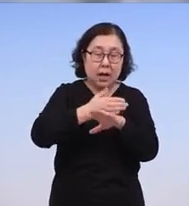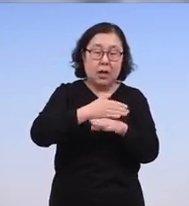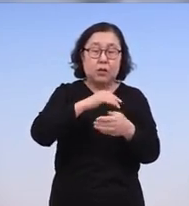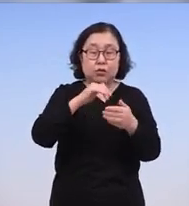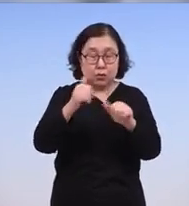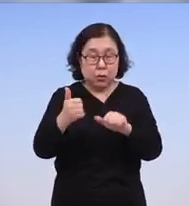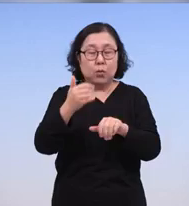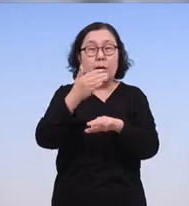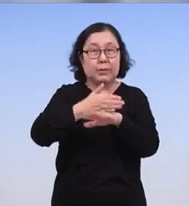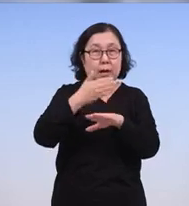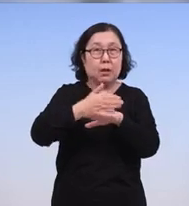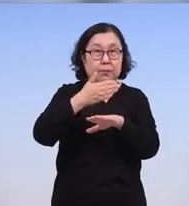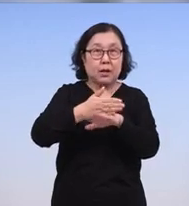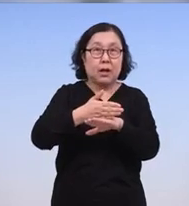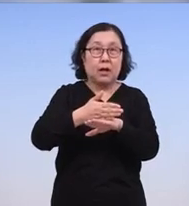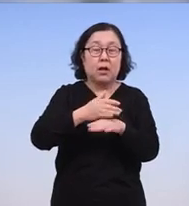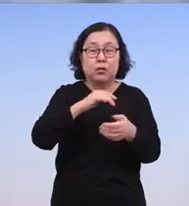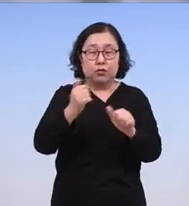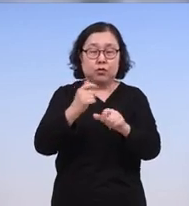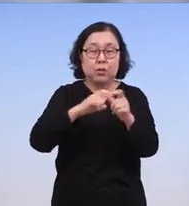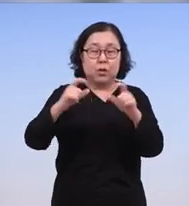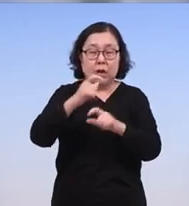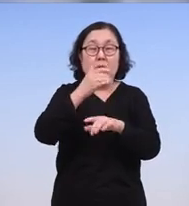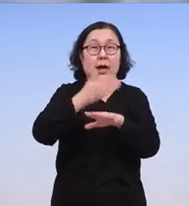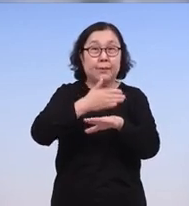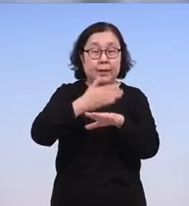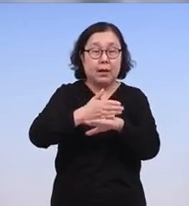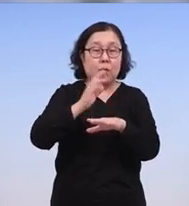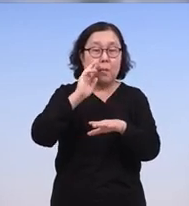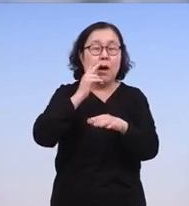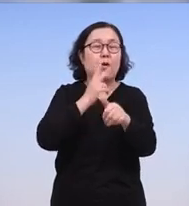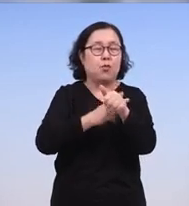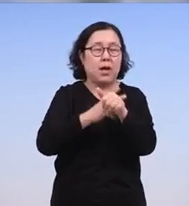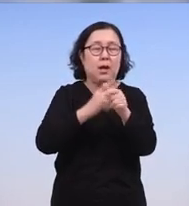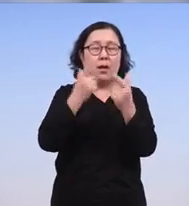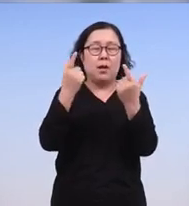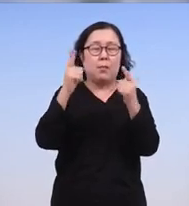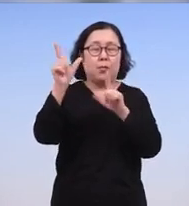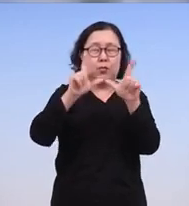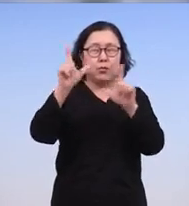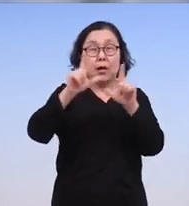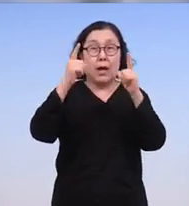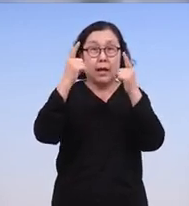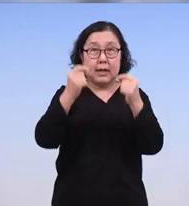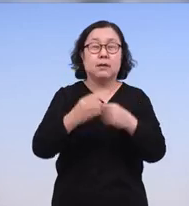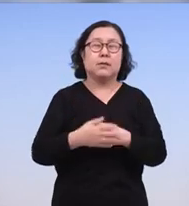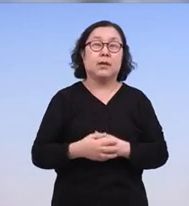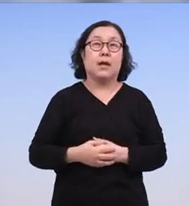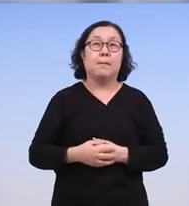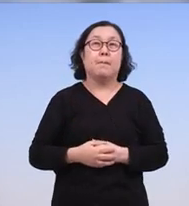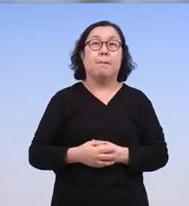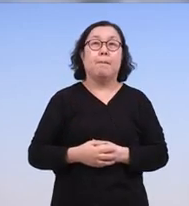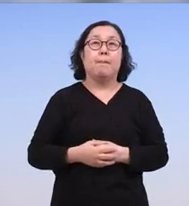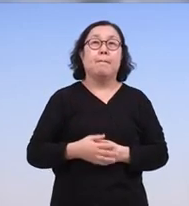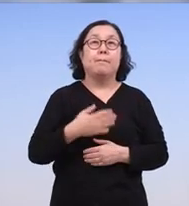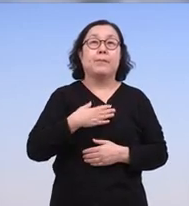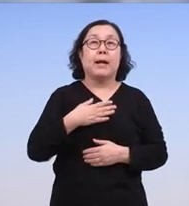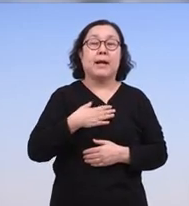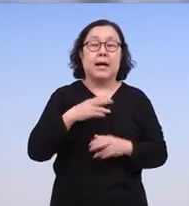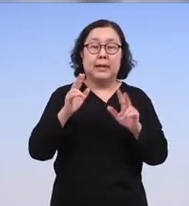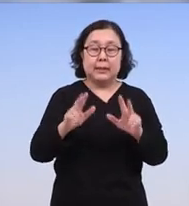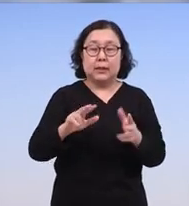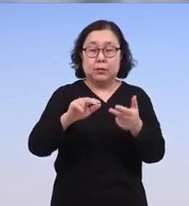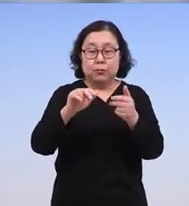살아도 감사하고 죽어도 감사하고 죽으면 더 감사하고, 이 딱 사도 바울이에요. 사도 바울. 내가 빌립보서에